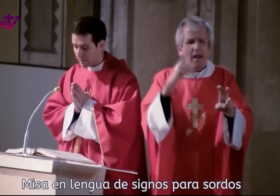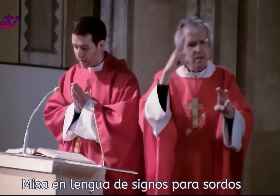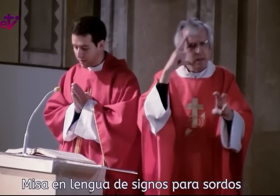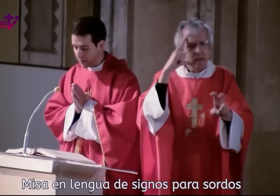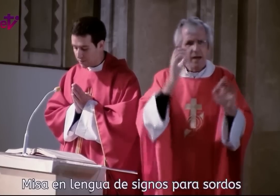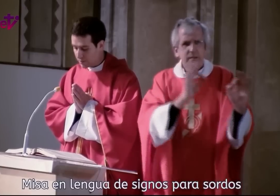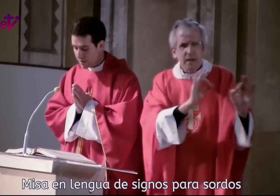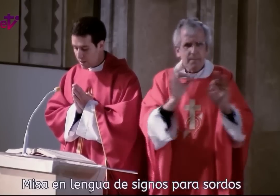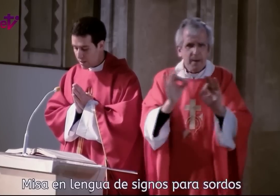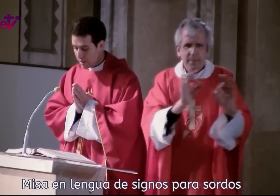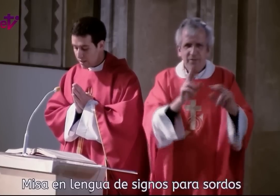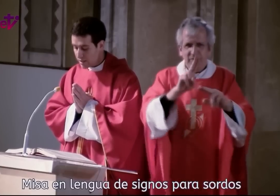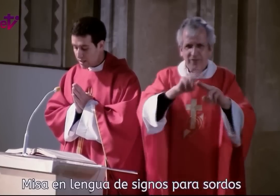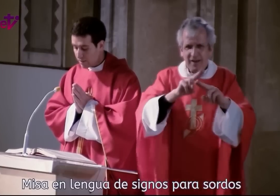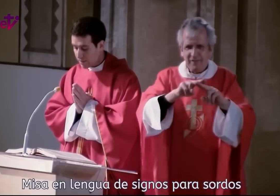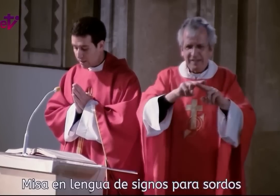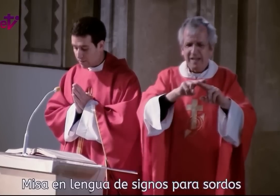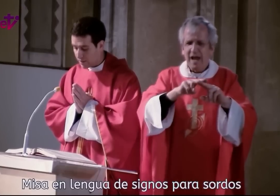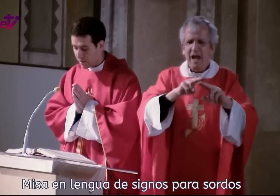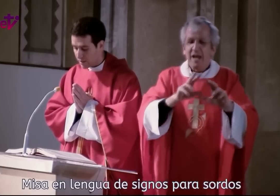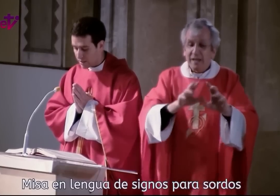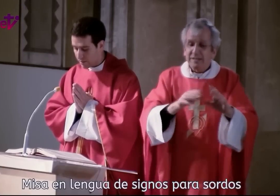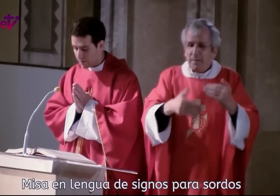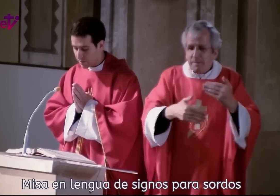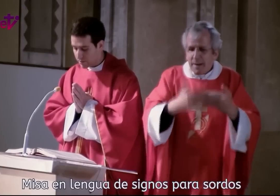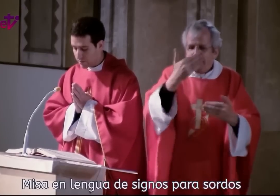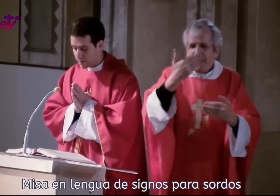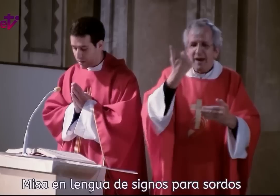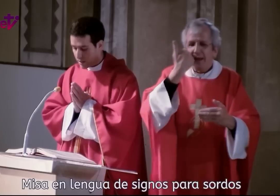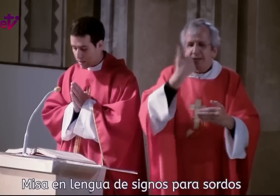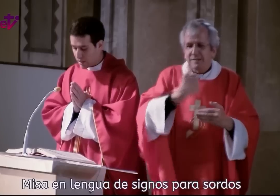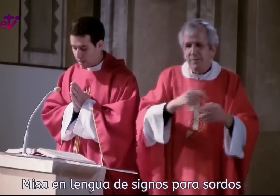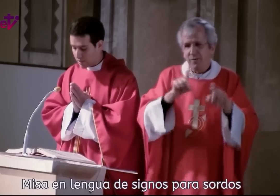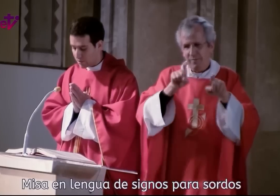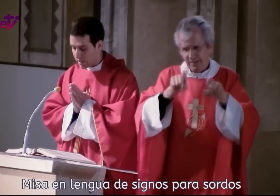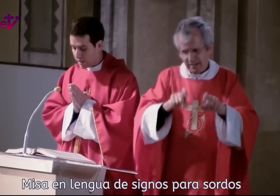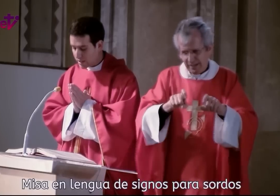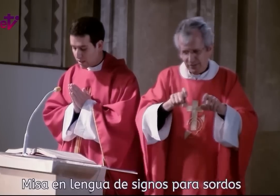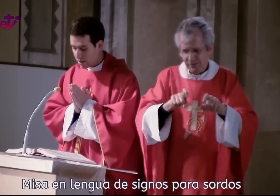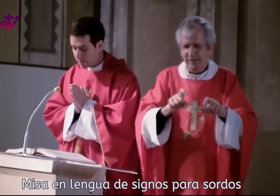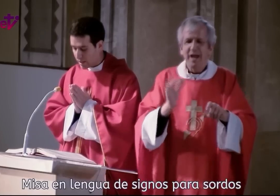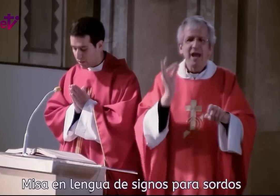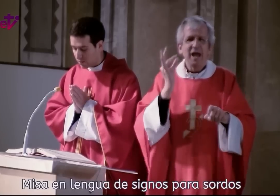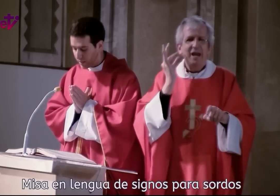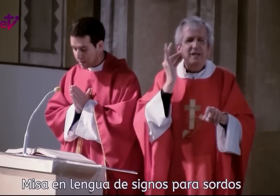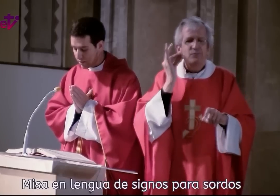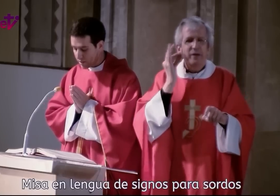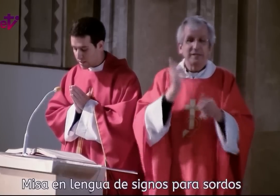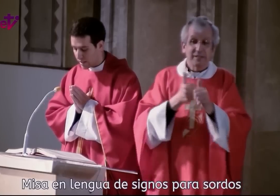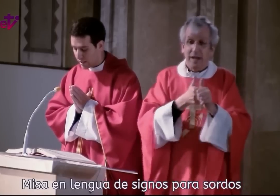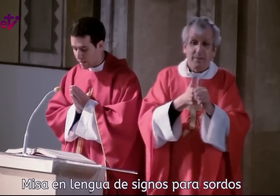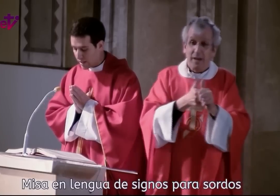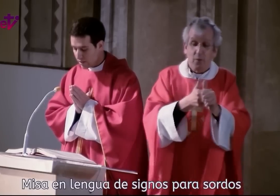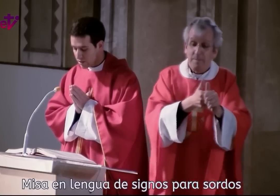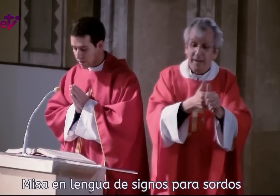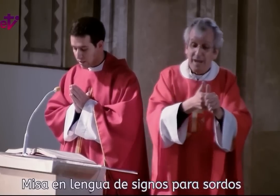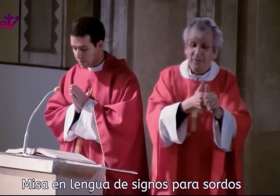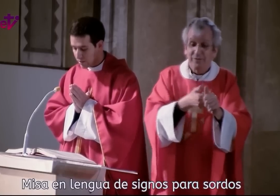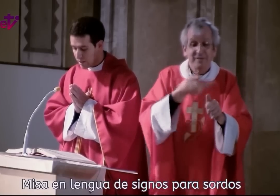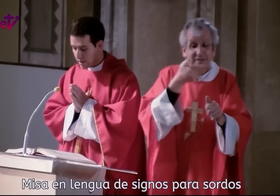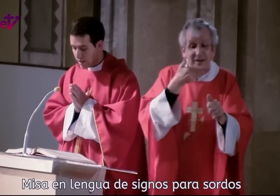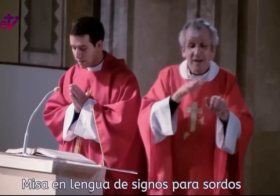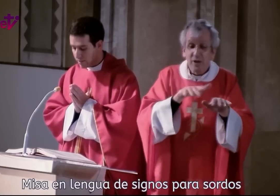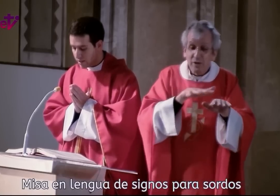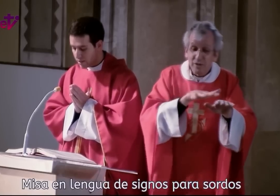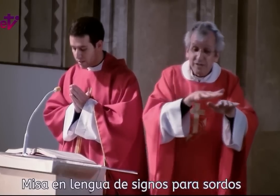de la preparación y estaba para empezar el sábado. Las mujeres que lo habían acompañado desde Galilea lo